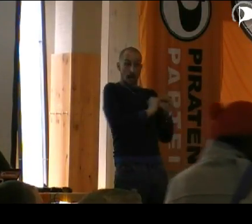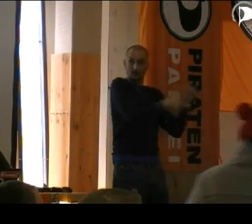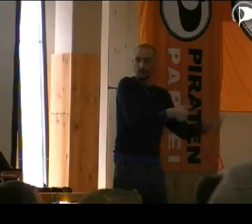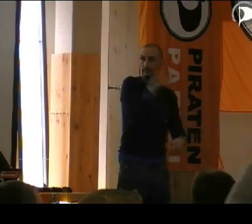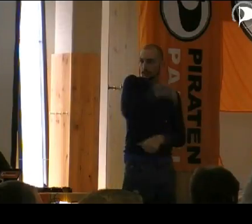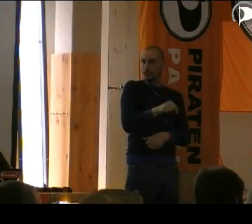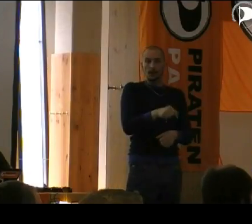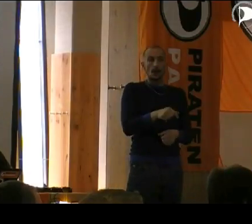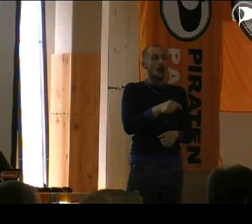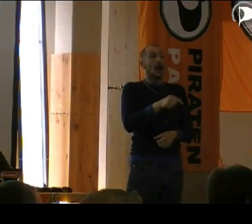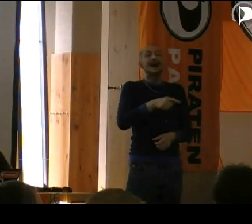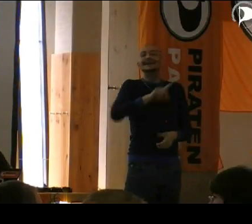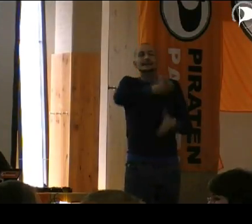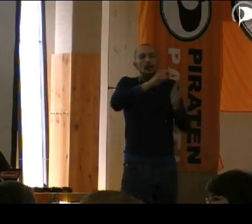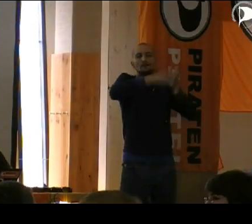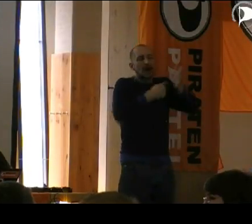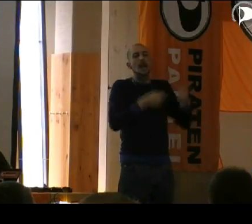widersprechen abzulegen